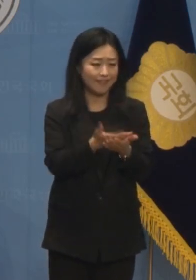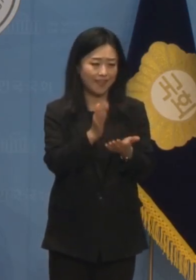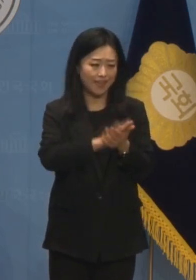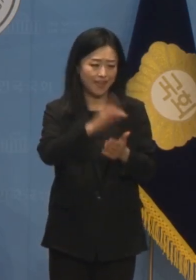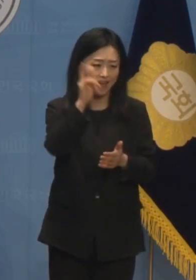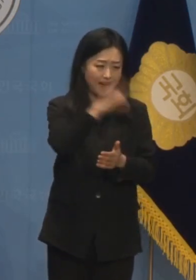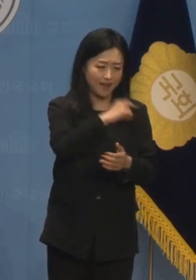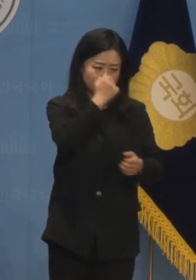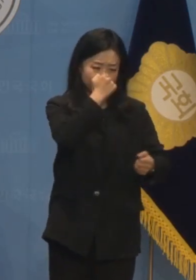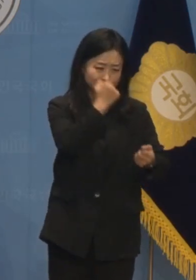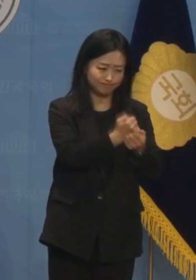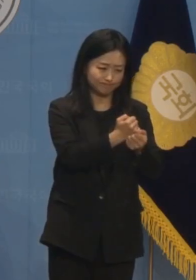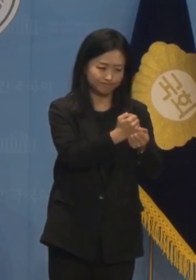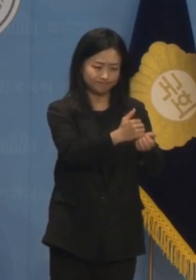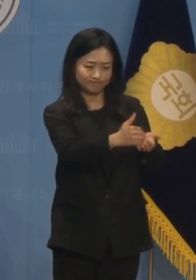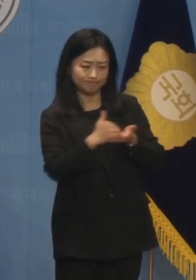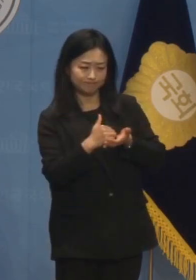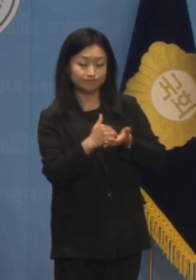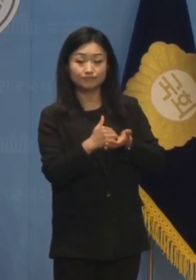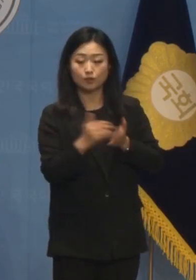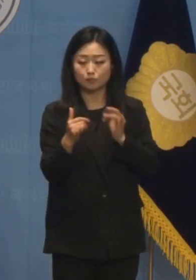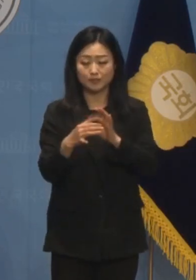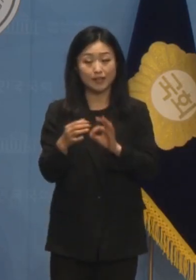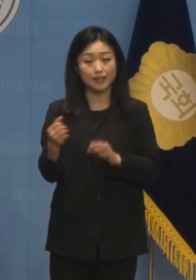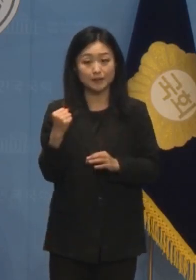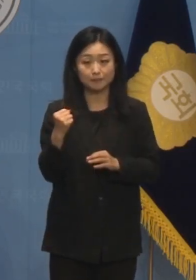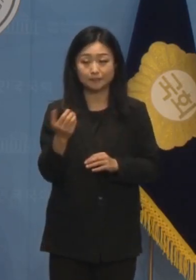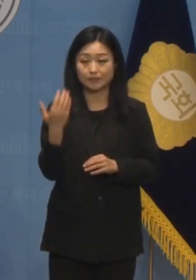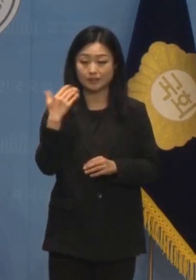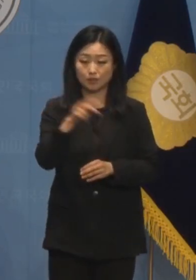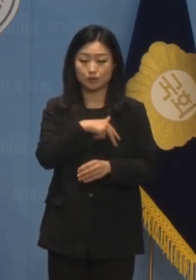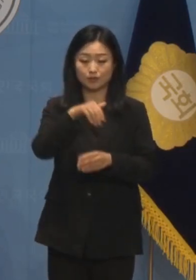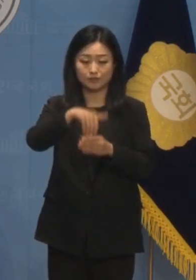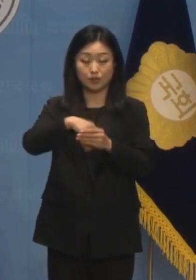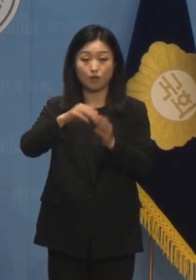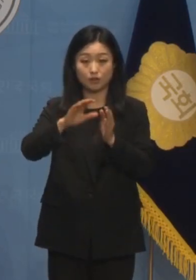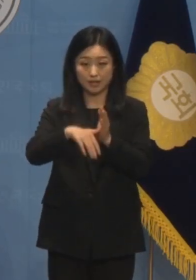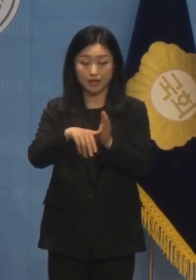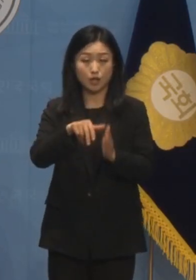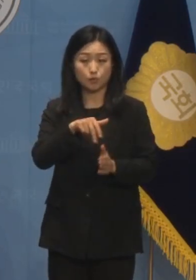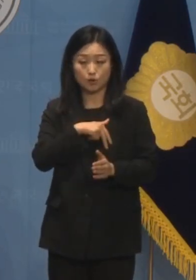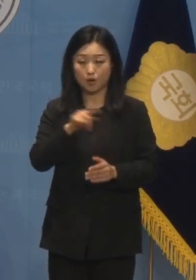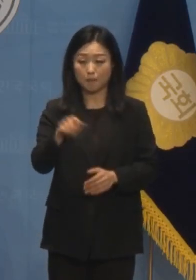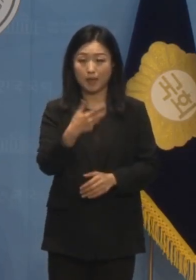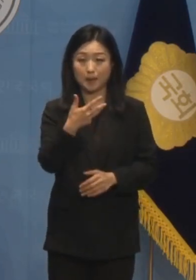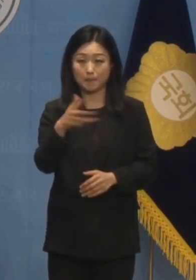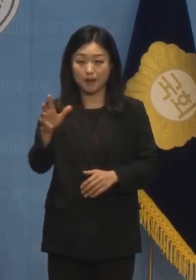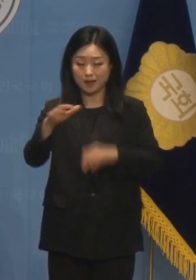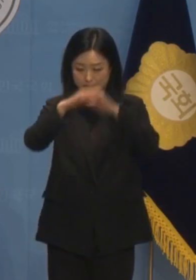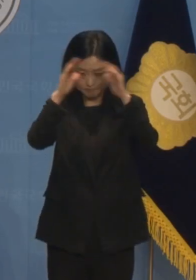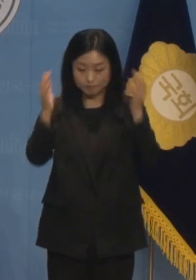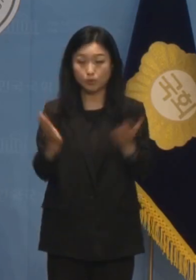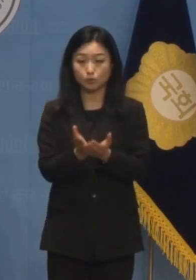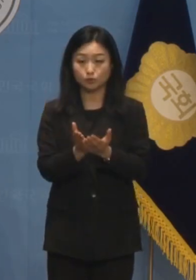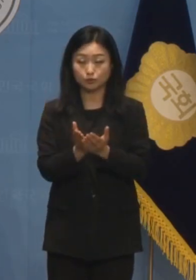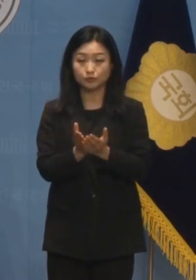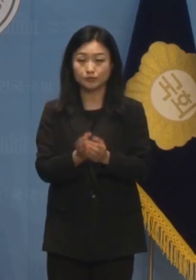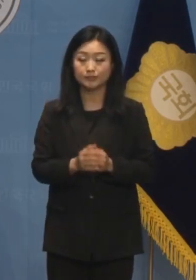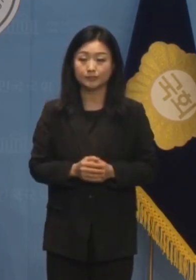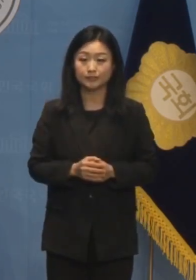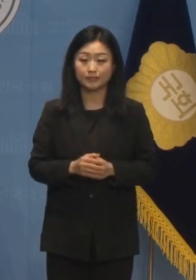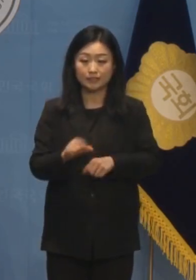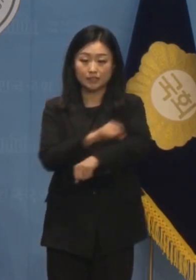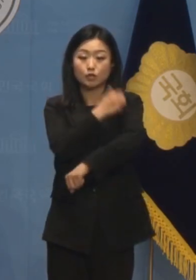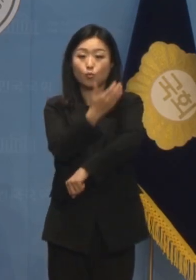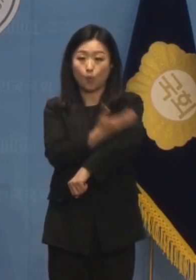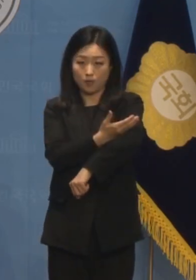밀어붙였습니다 우리 국민의 힘은 지난 총선 당시 의원 108명 전원이 불체포 특권